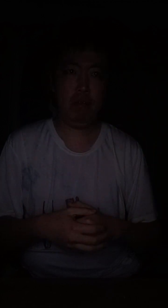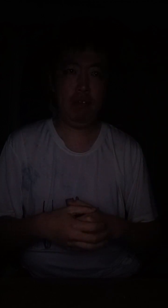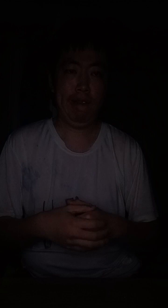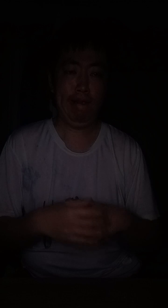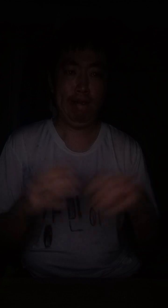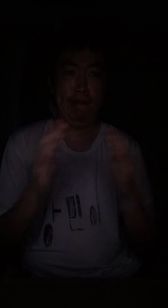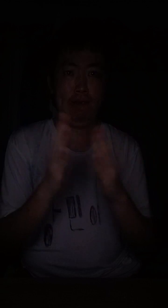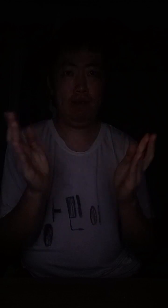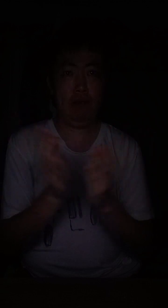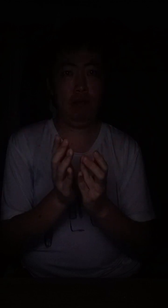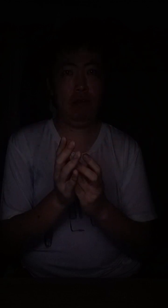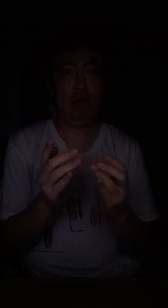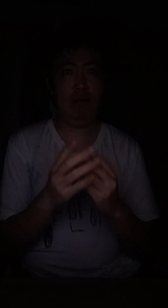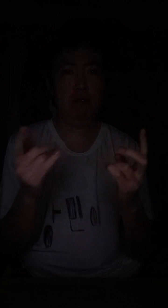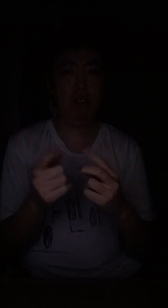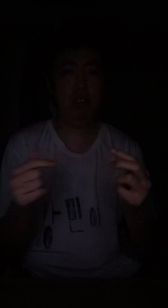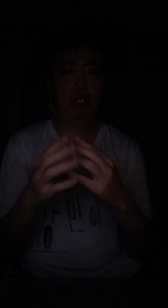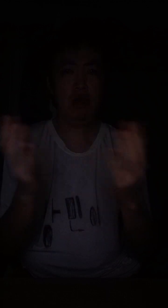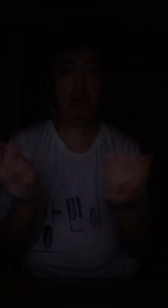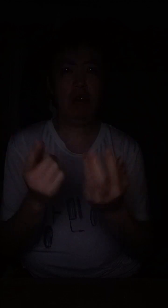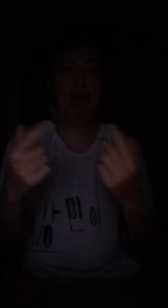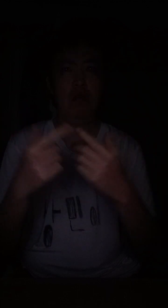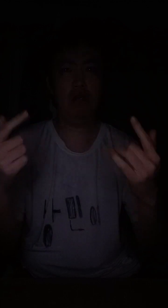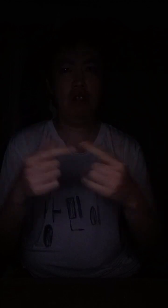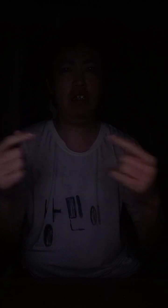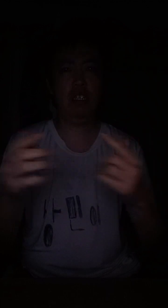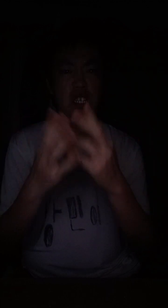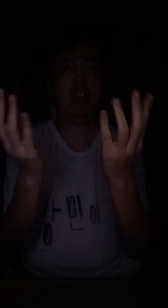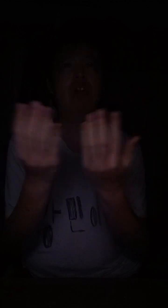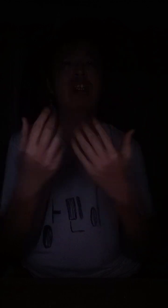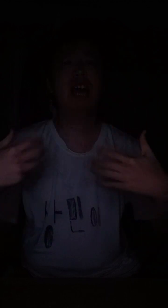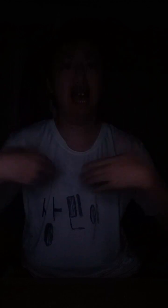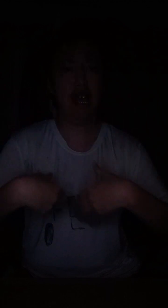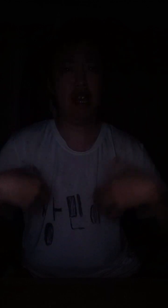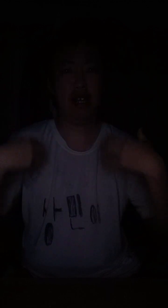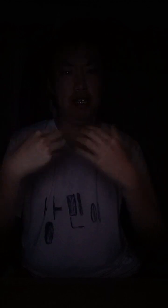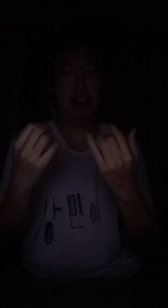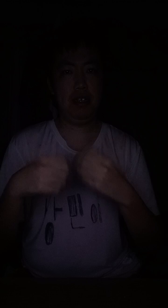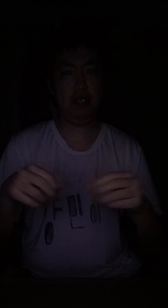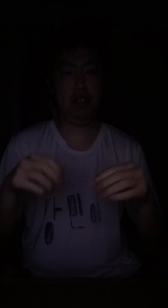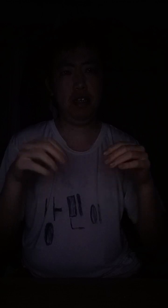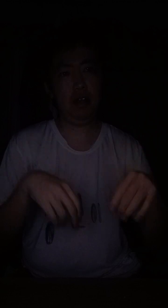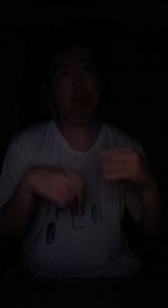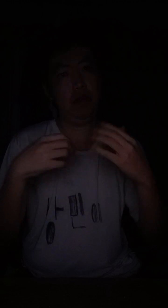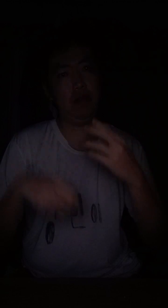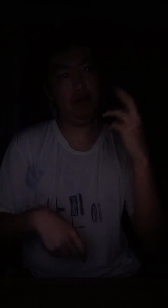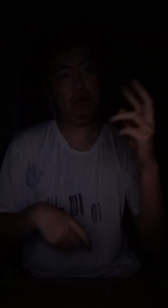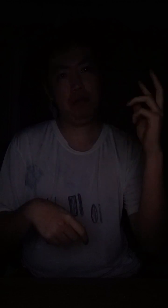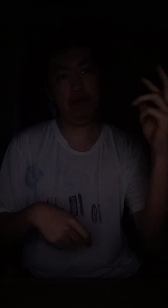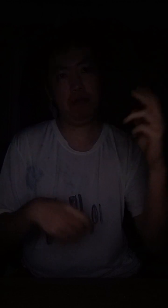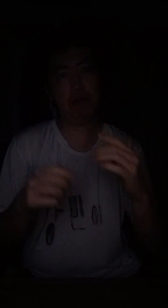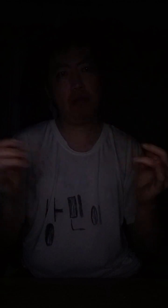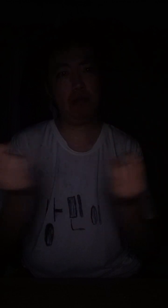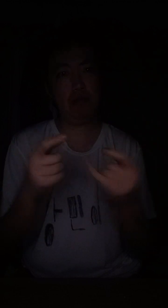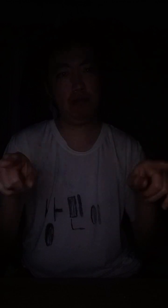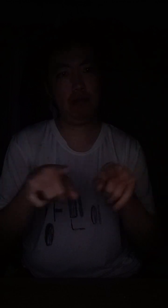스마트폰이 설치된 곳은 경남 창원의 한 맥도날드 매장 직원 탈의실. 아르바이트생인 20대 남성 A씨는 남녀가 함께 사용하는